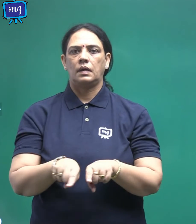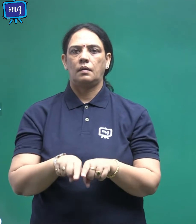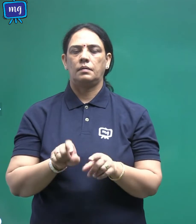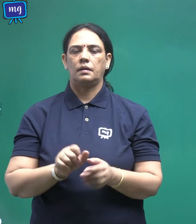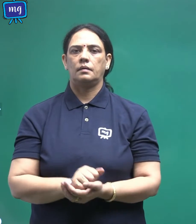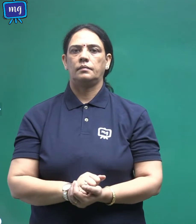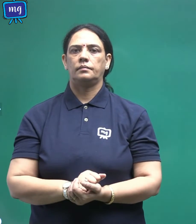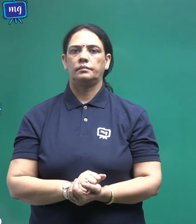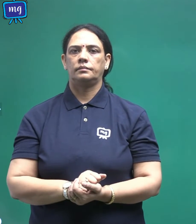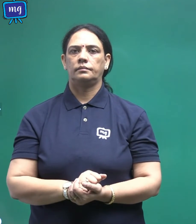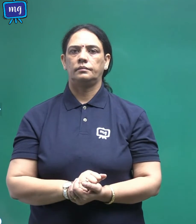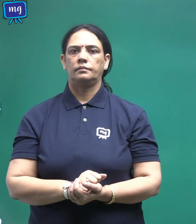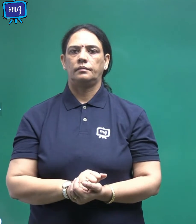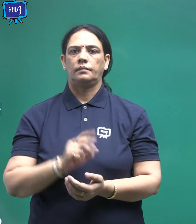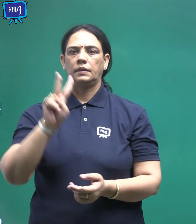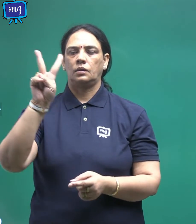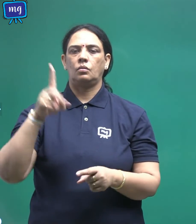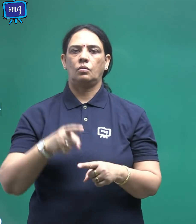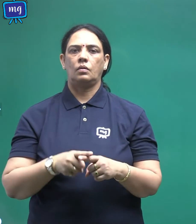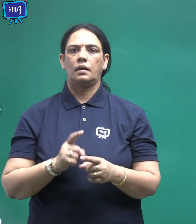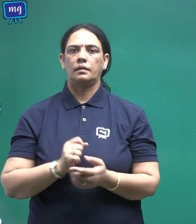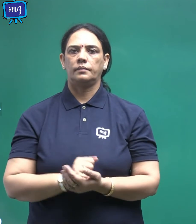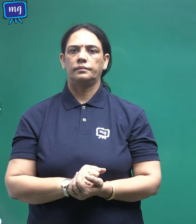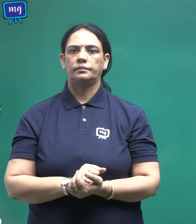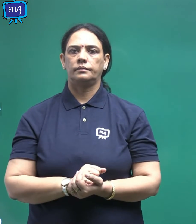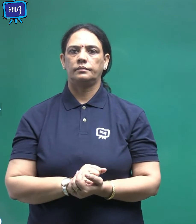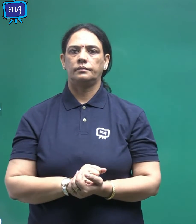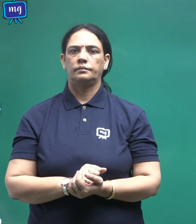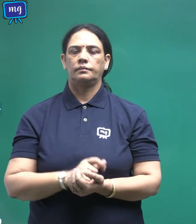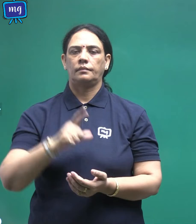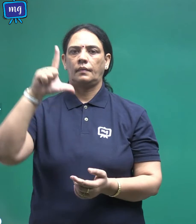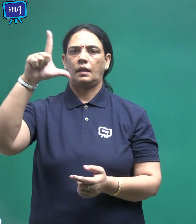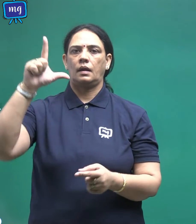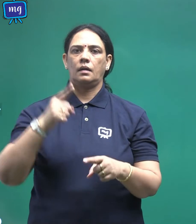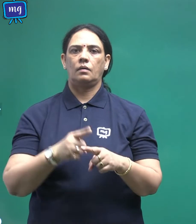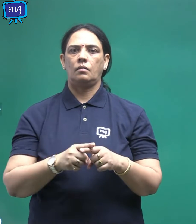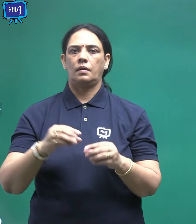बराबर 2 गुणा L गुणा B